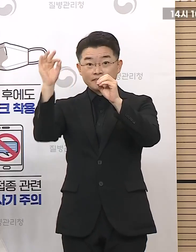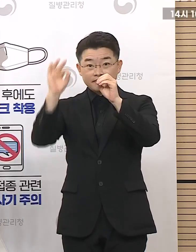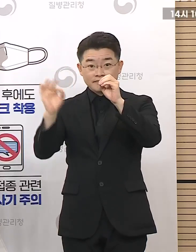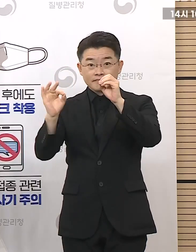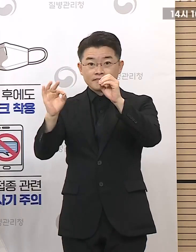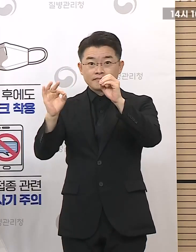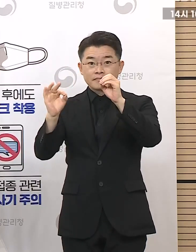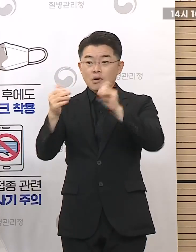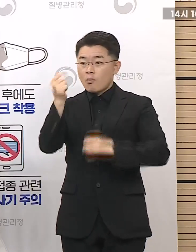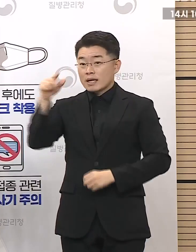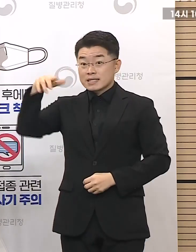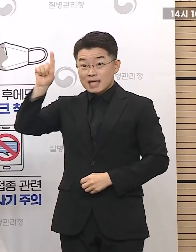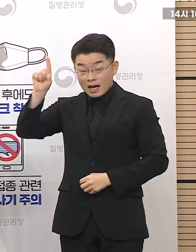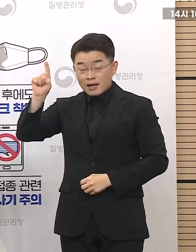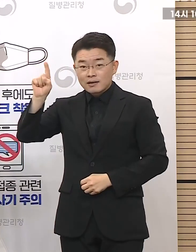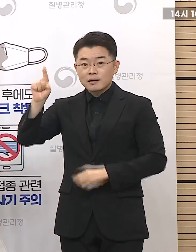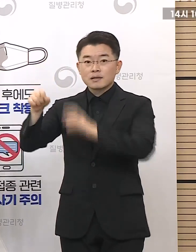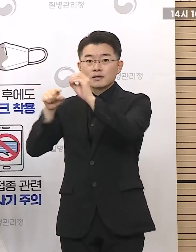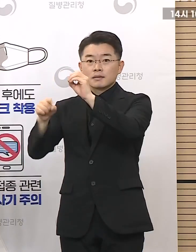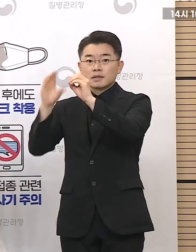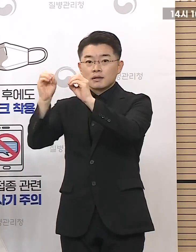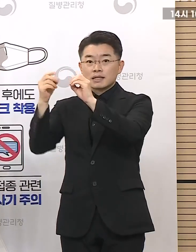0.042%, 화이자 백신이